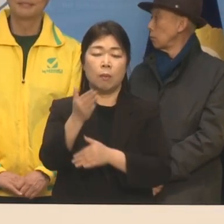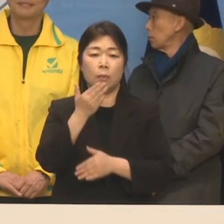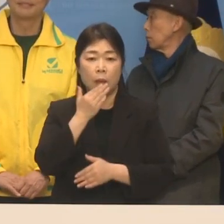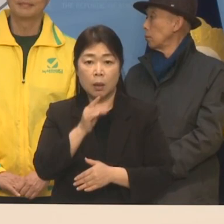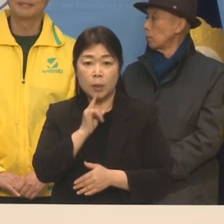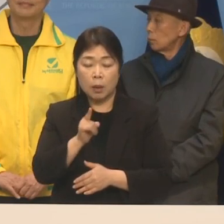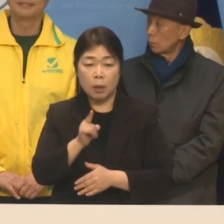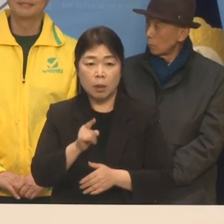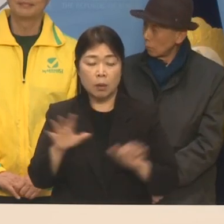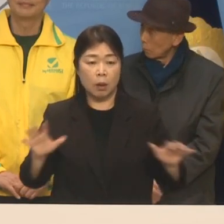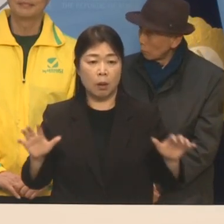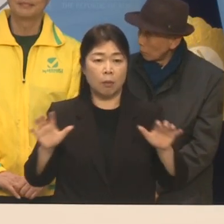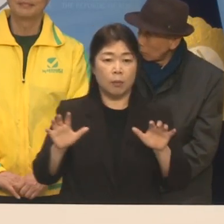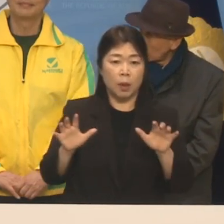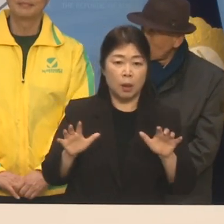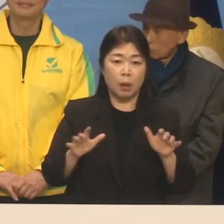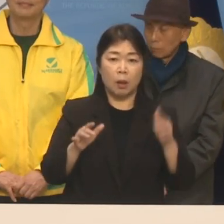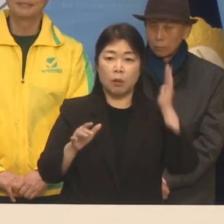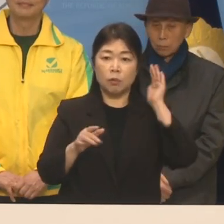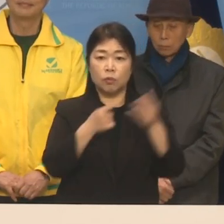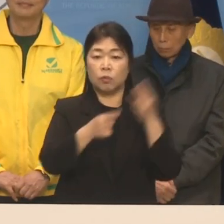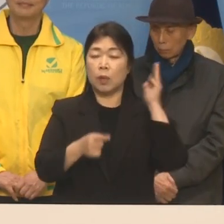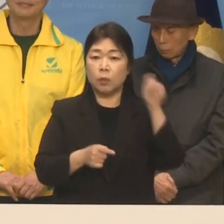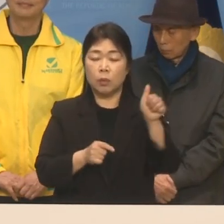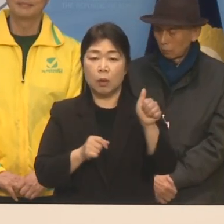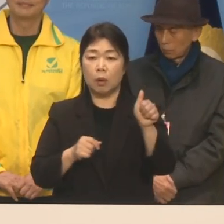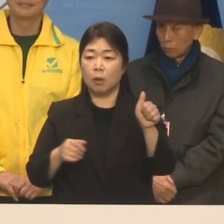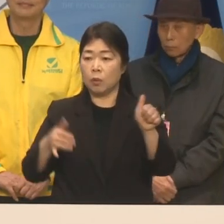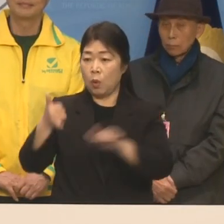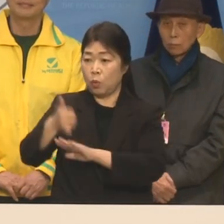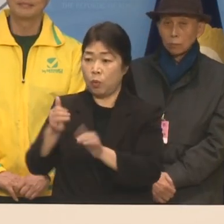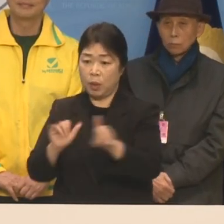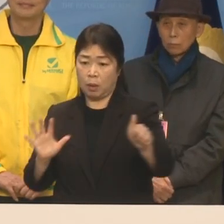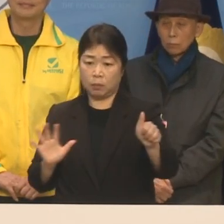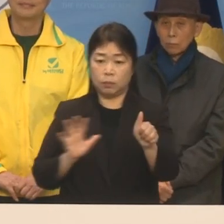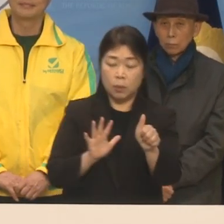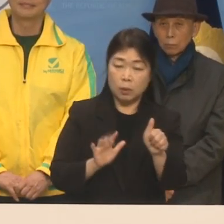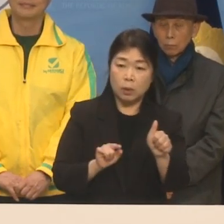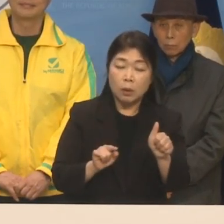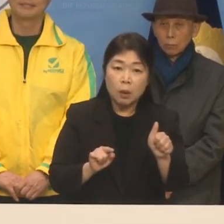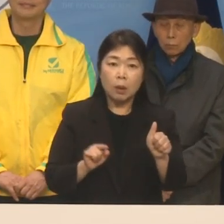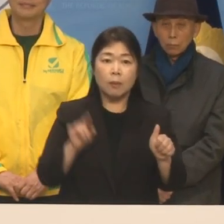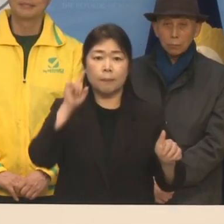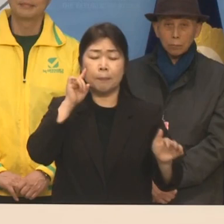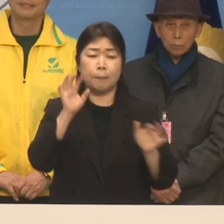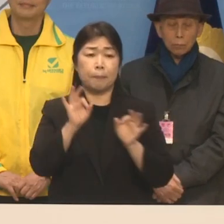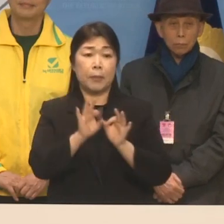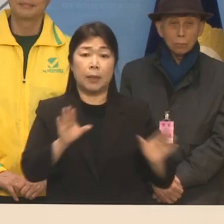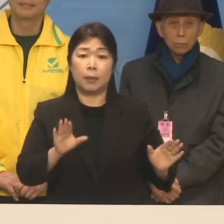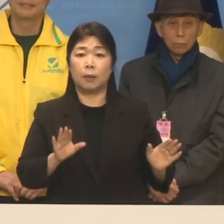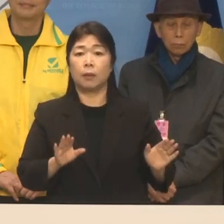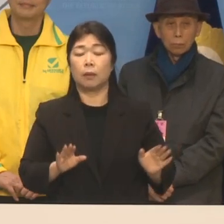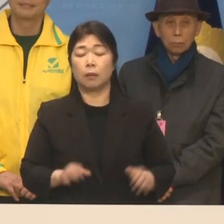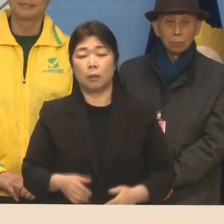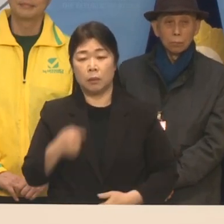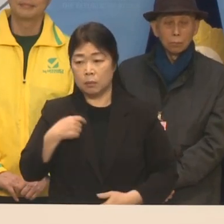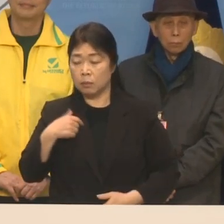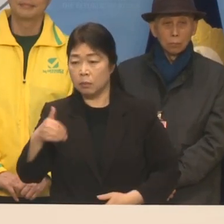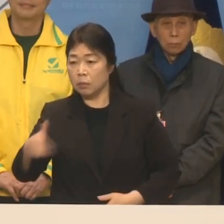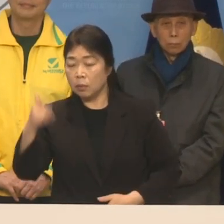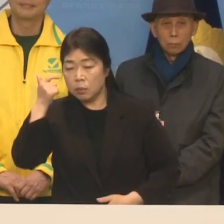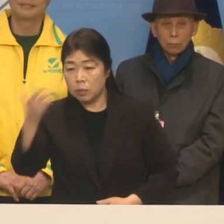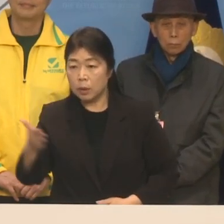216만 농민들이 하시는 얘기가 있습니다. 제가 어느 한 농민에게 물어봤습니다.